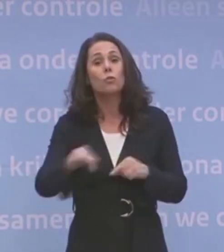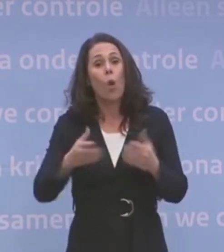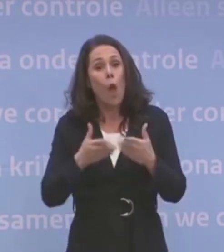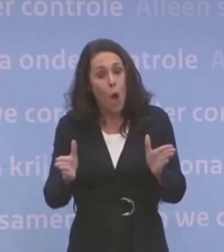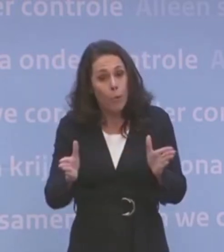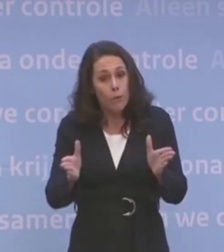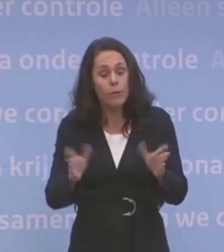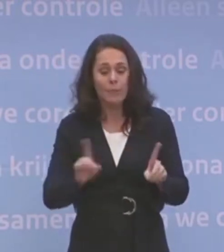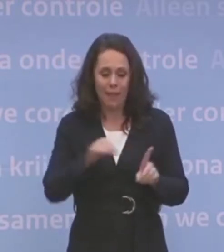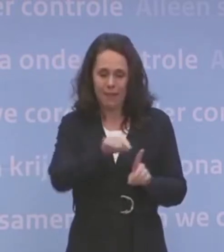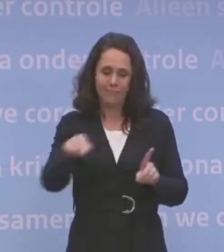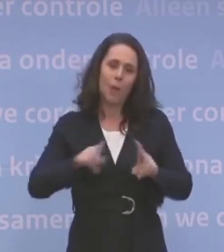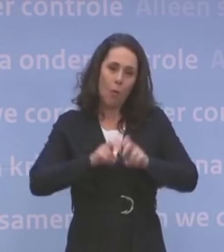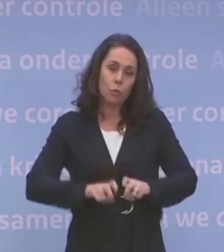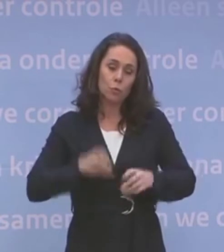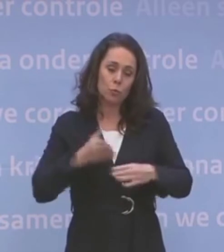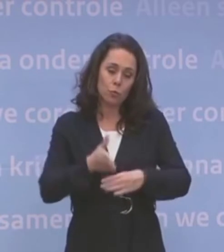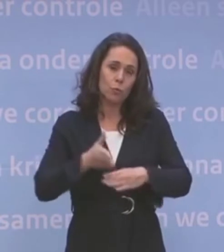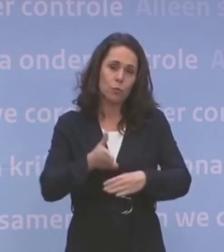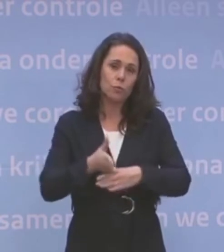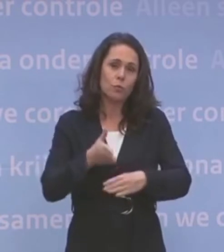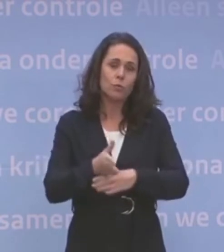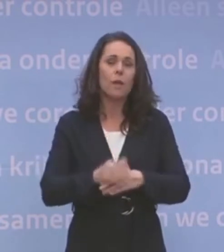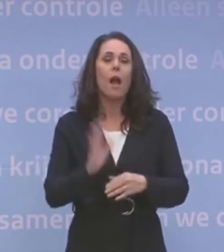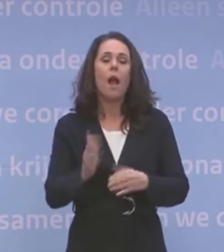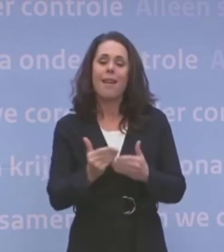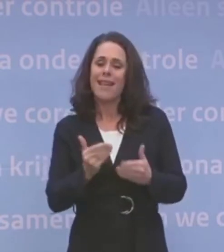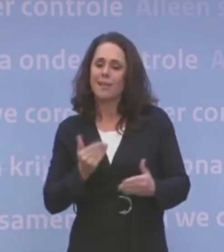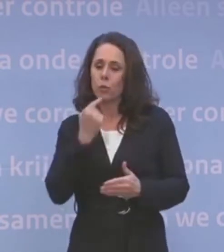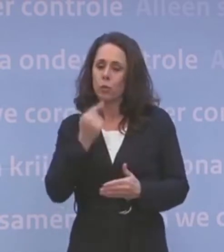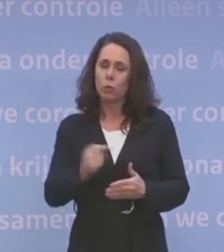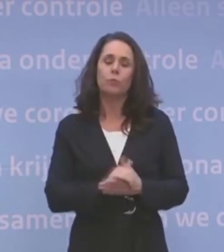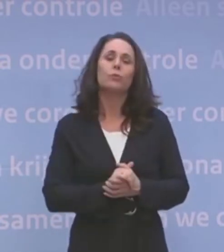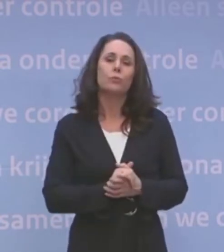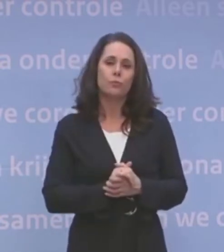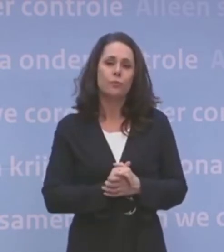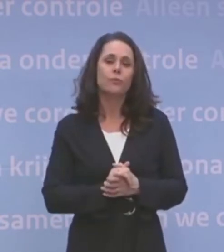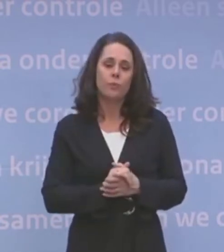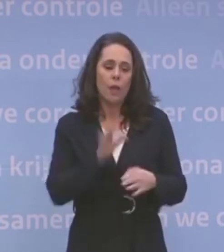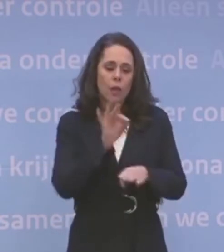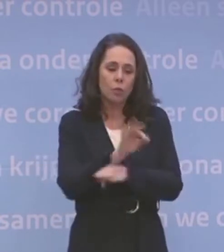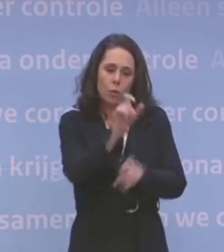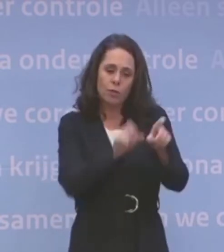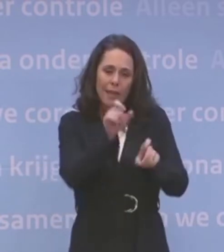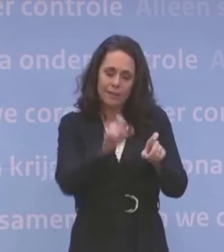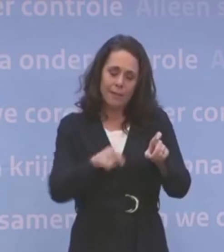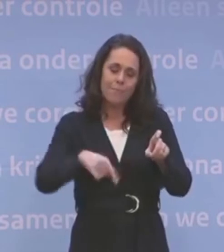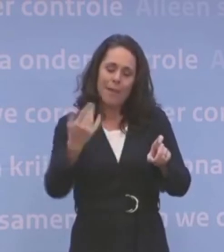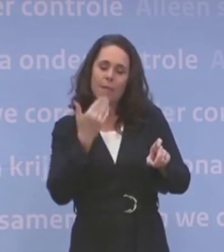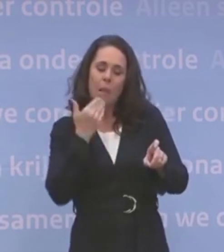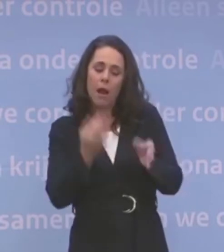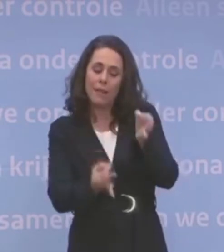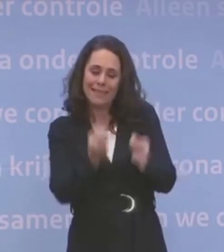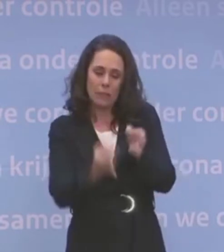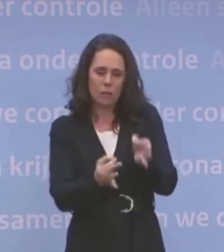deze onderzoeken ook continueren. We hebben al even genoemd dat voor leraren er een laagdrempelige bemonstering zal plaatsvinden als er